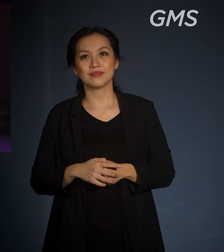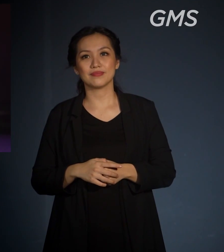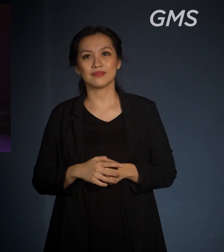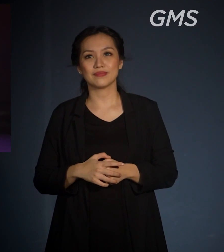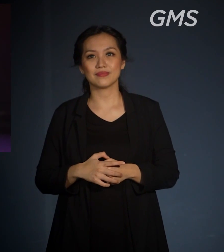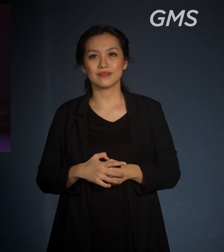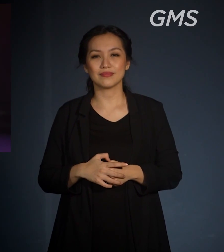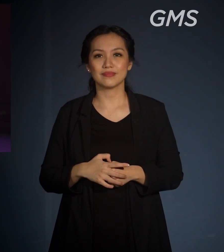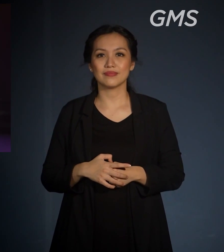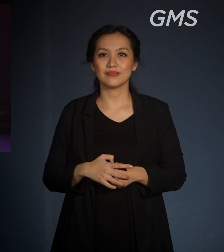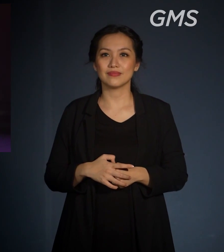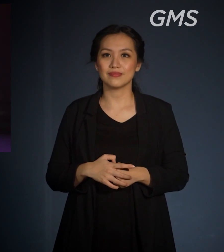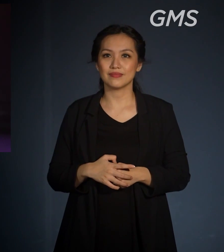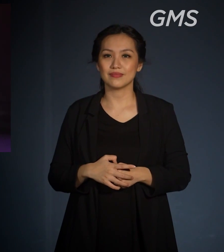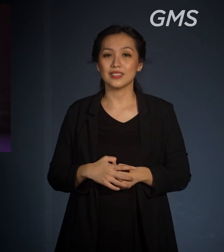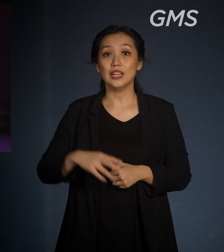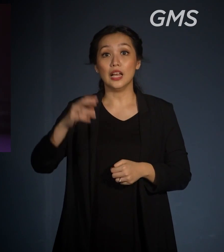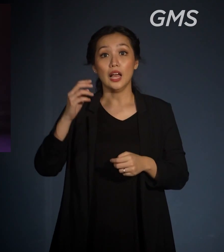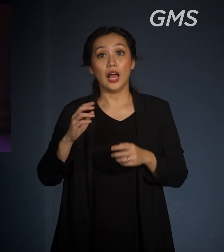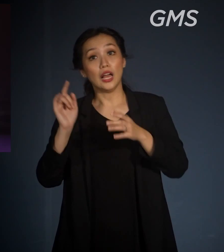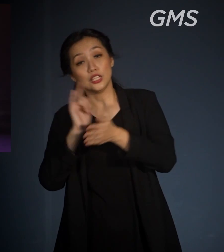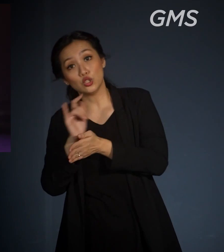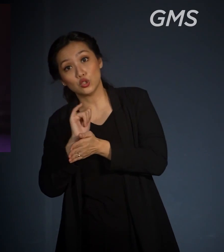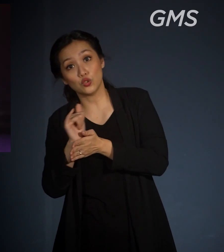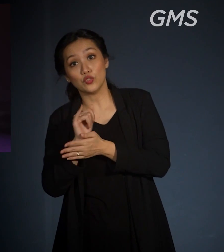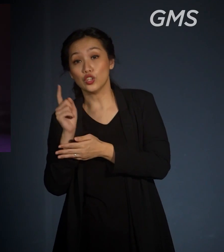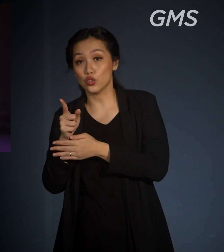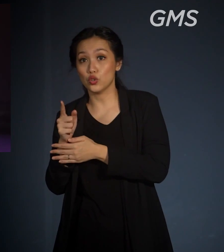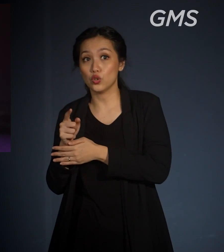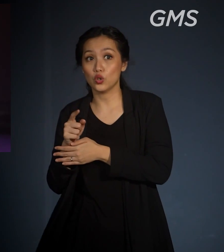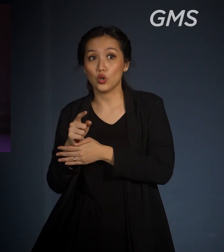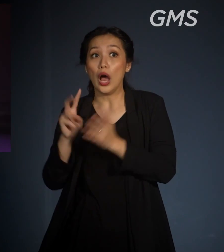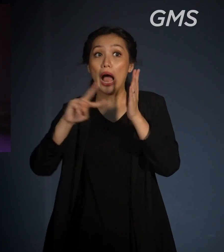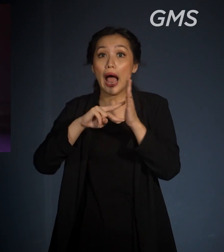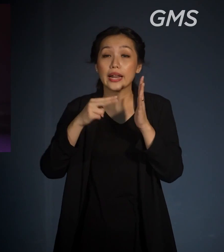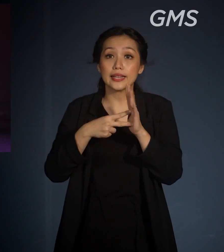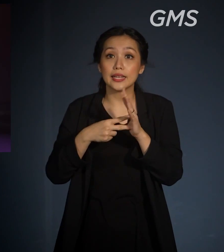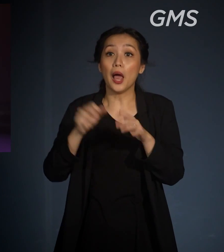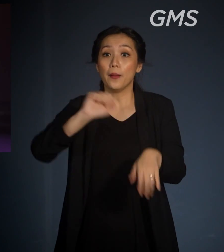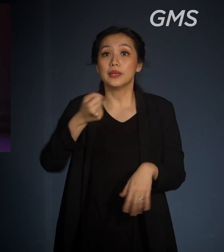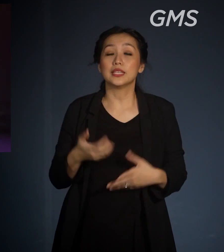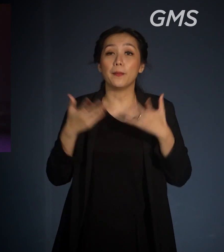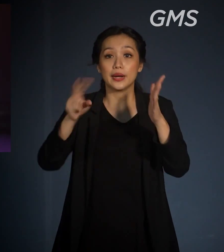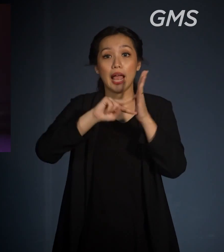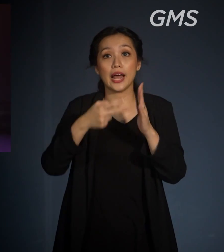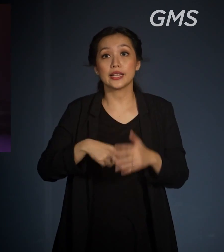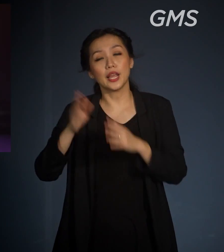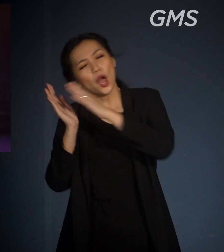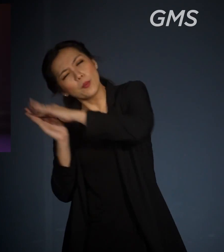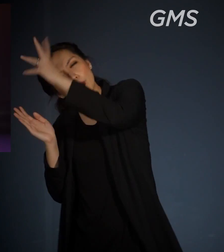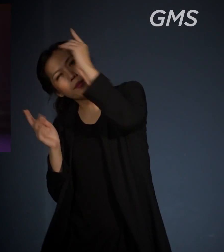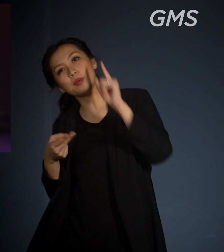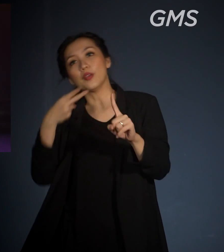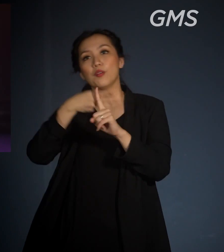diminta menafsirkan mimpinya Firaun. Semua orang nggak bisa tafsirkan. Daniel